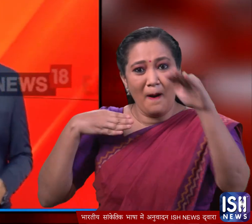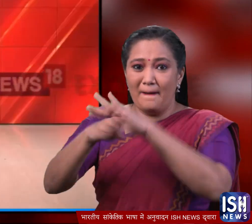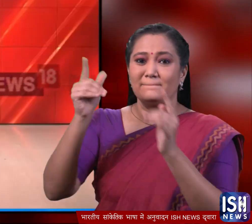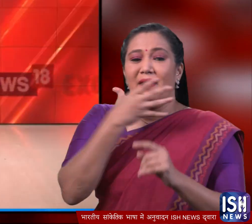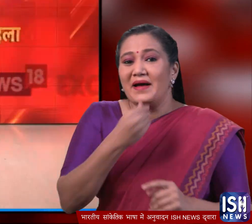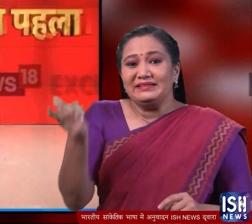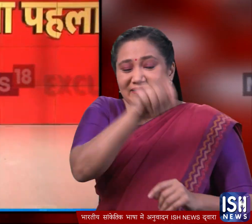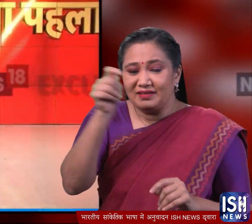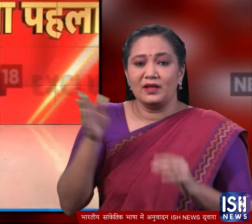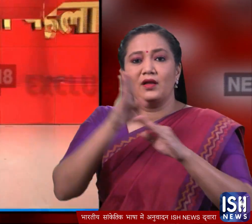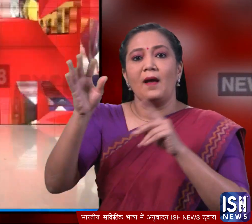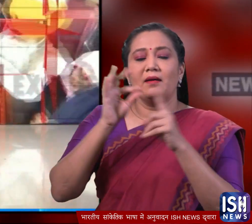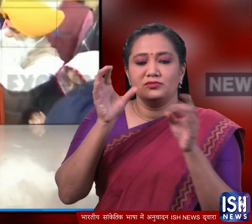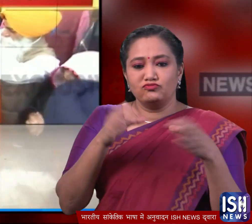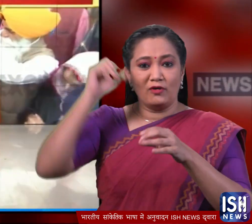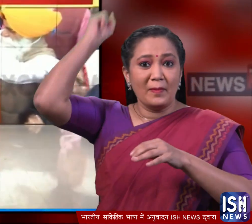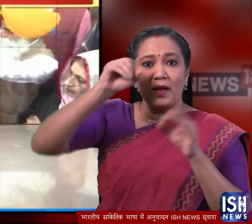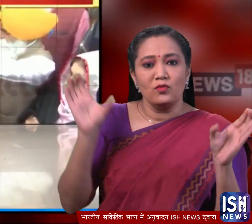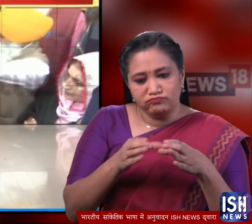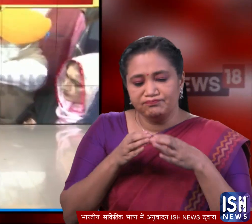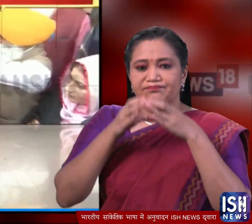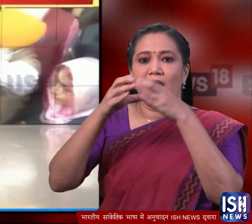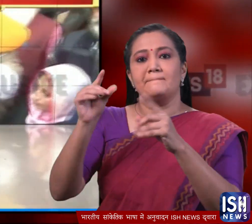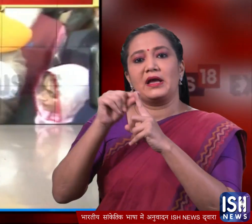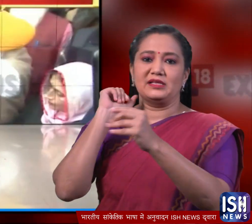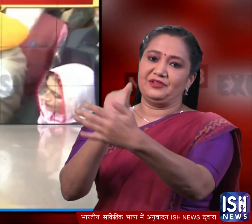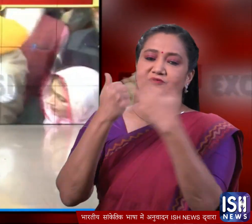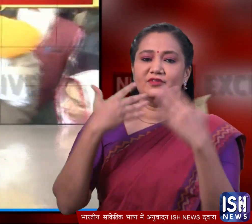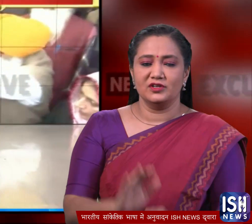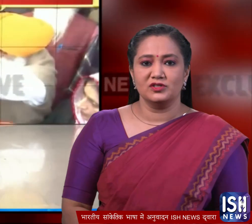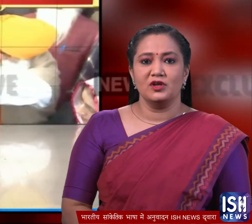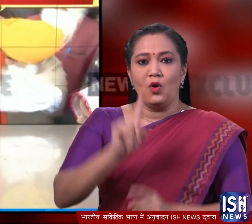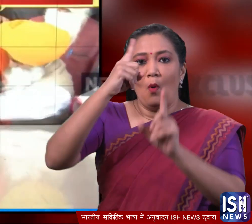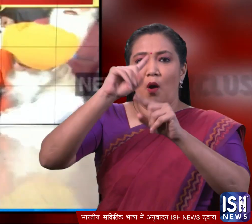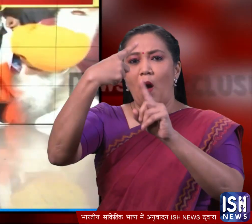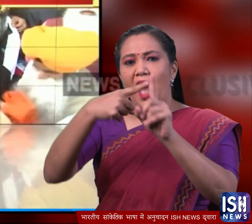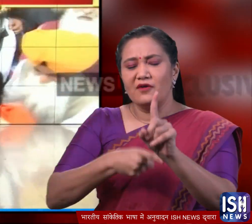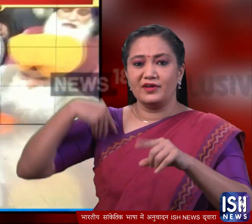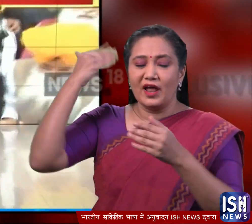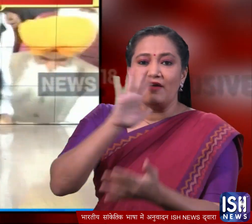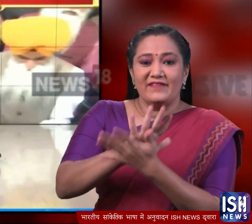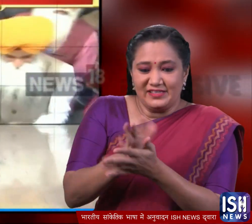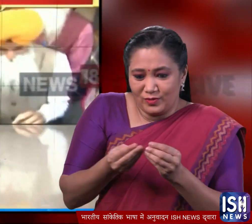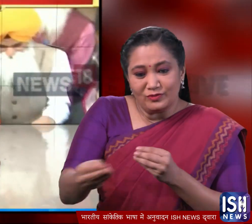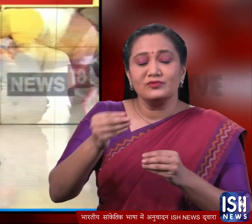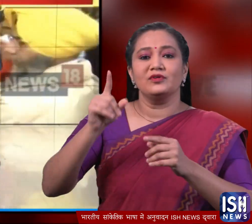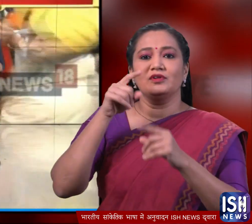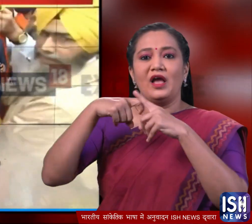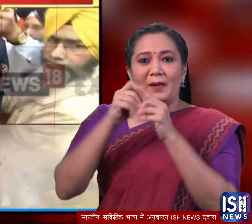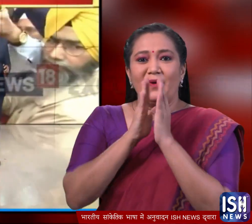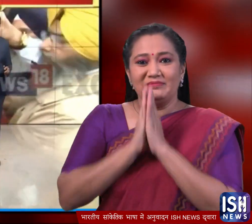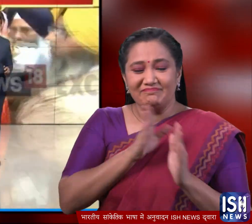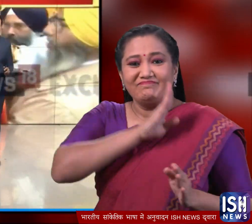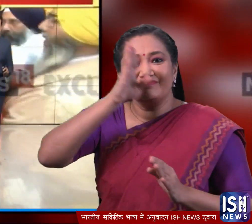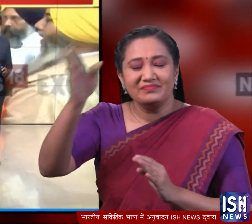को दोबारा खोलने की मंजूरी मिलते ही सिख तीर्थयात्रियों का पहला जत्था पाकिस्तान पहुंच गया। करीब 1.5 साल बाद गुरु पर्व के मौके पर करतारपुर